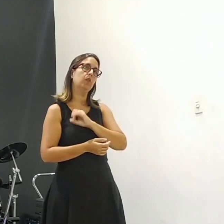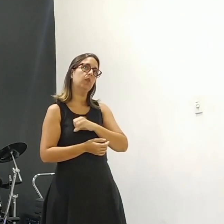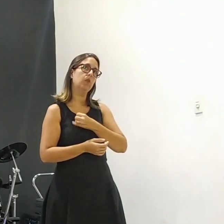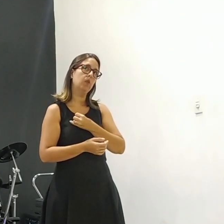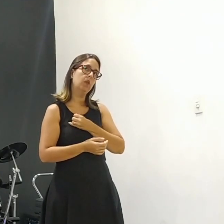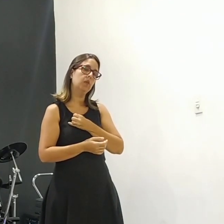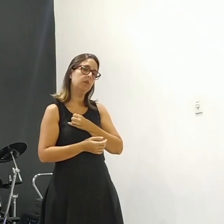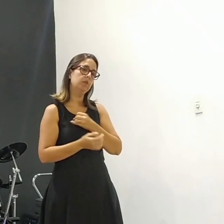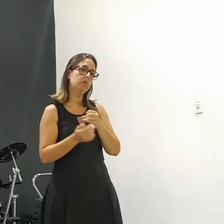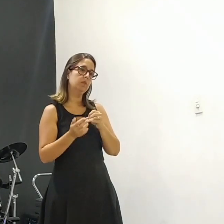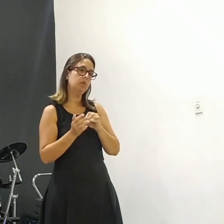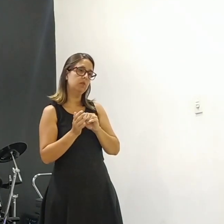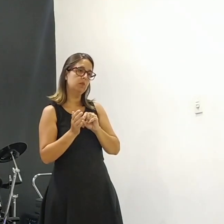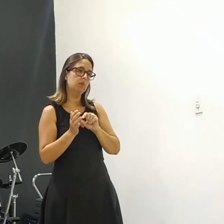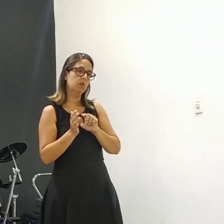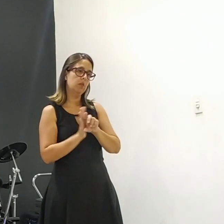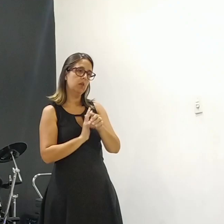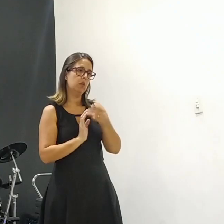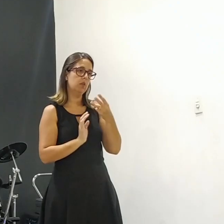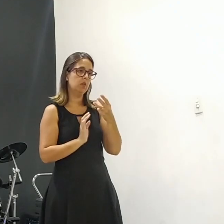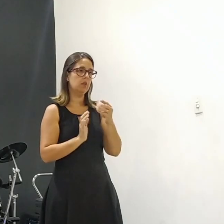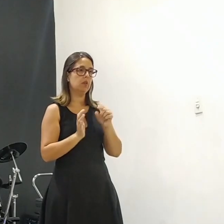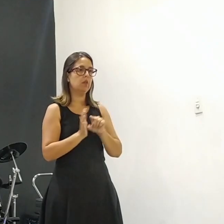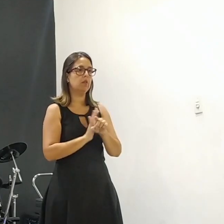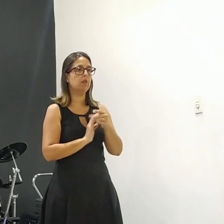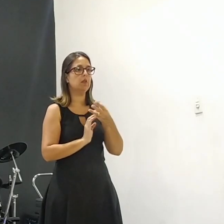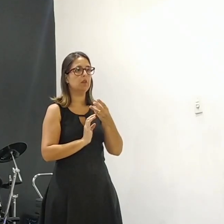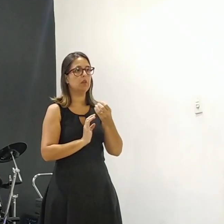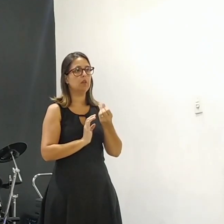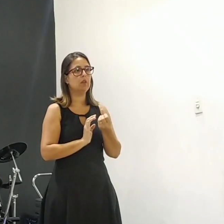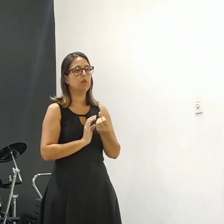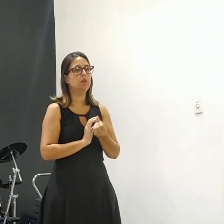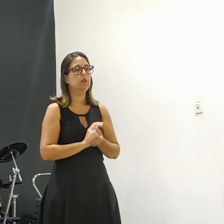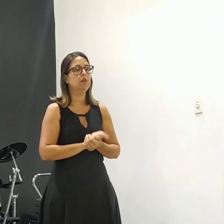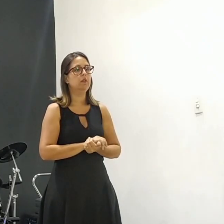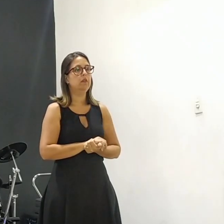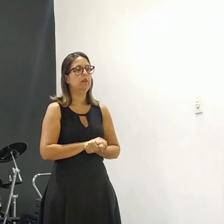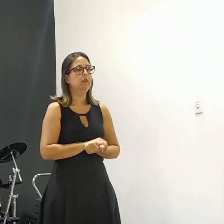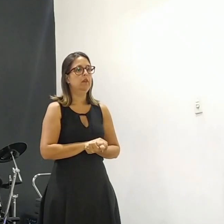João capítulo 3, versículo 36.